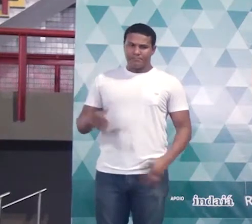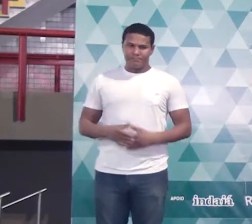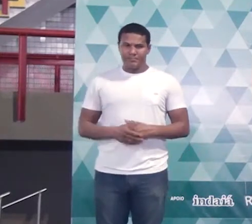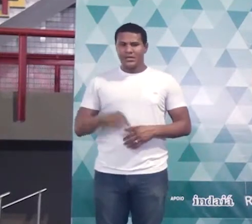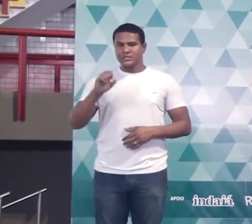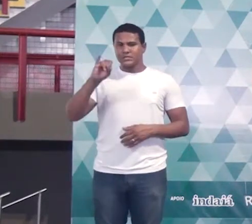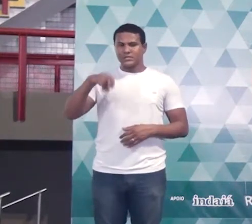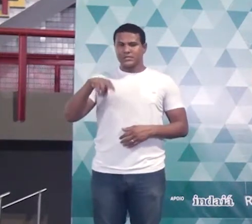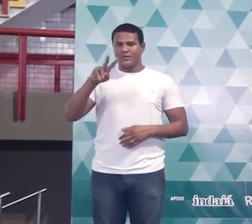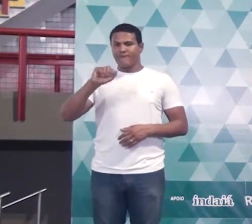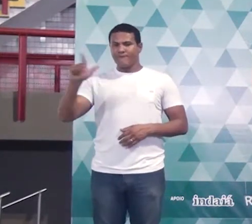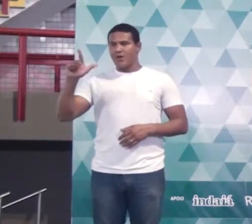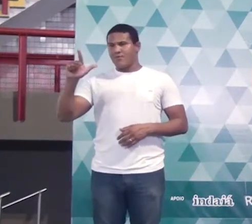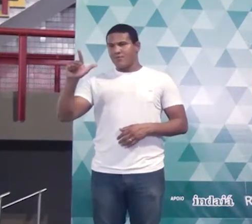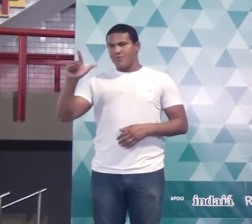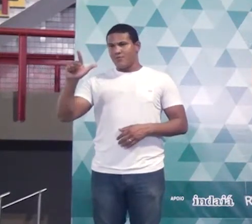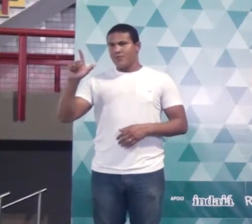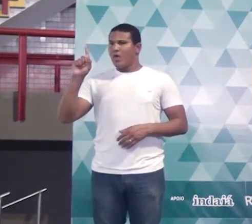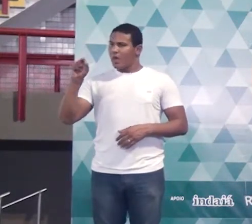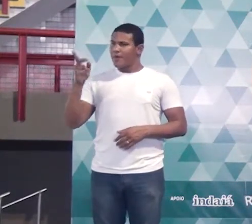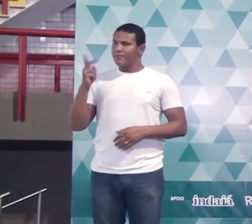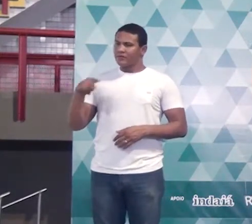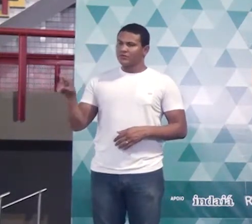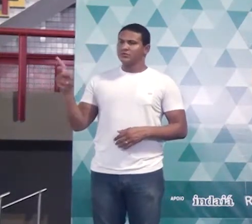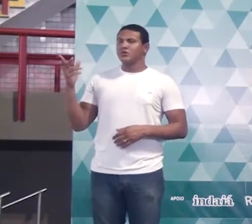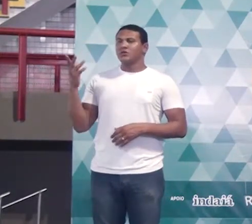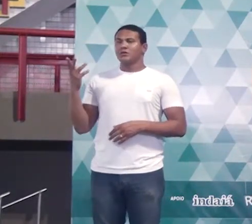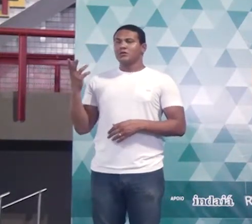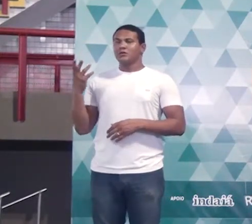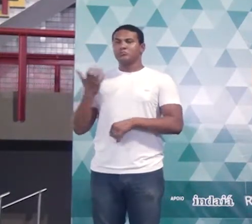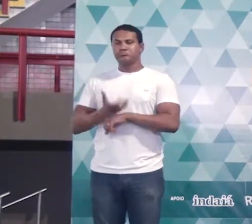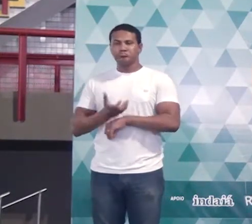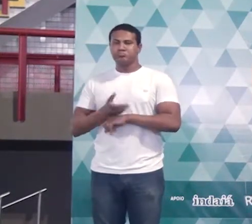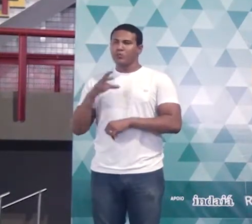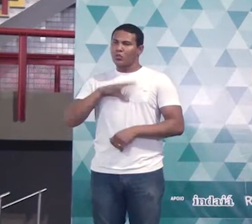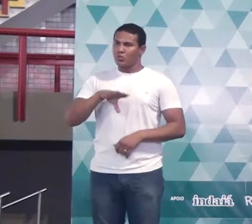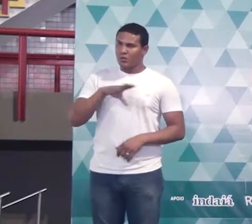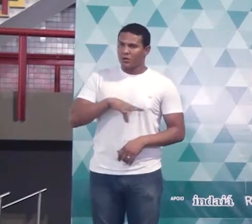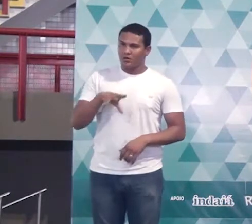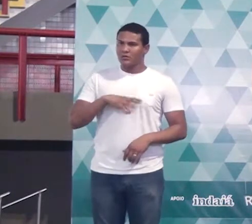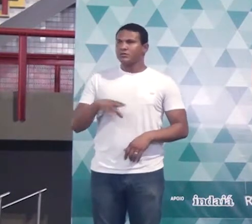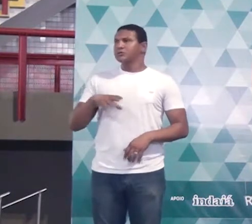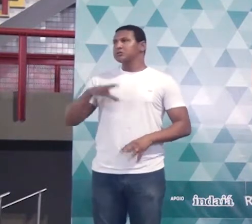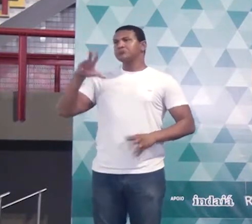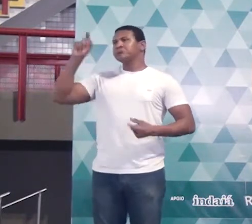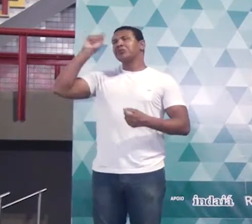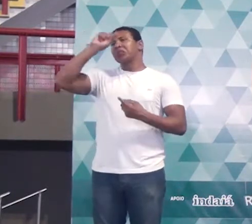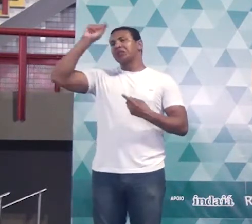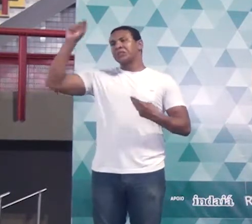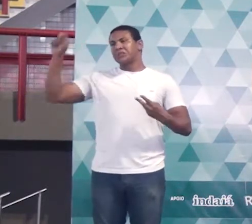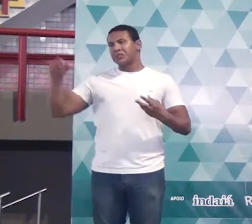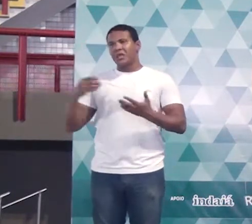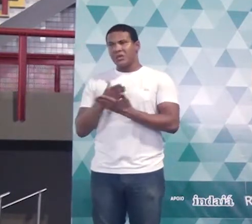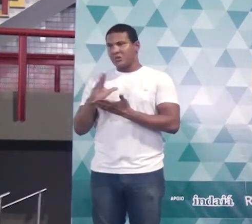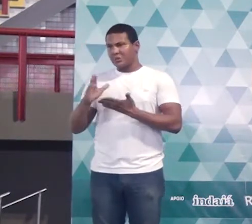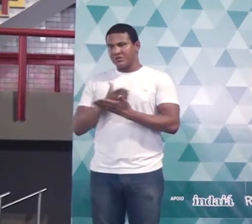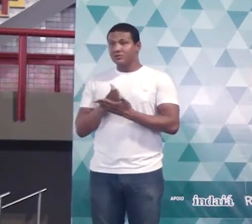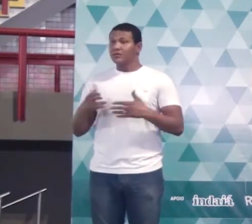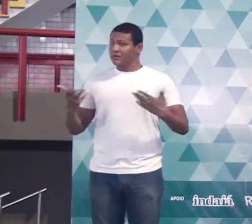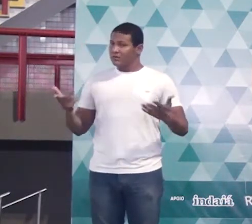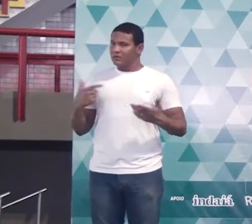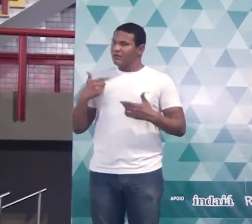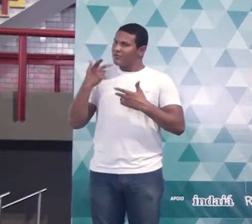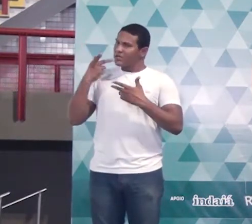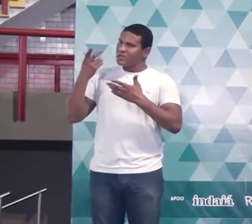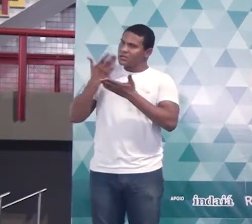sou professor de língua portuguesa de colégios, cursos espalhados aí pelo universo, e estamos aqui mais uma vez para a aulinha de